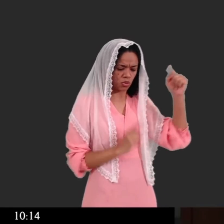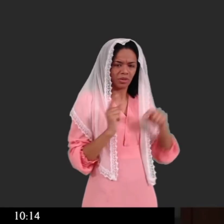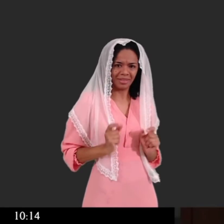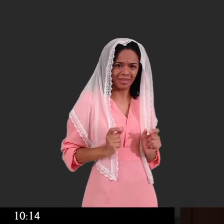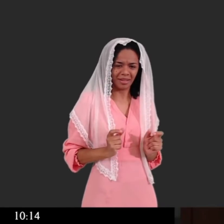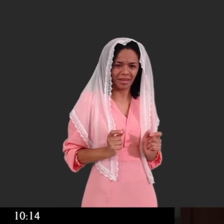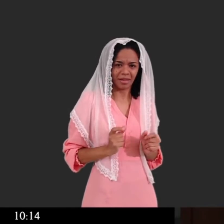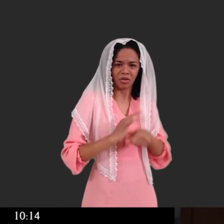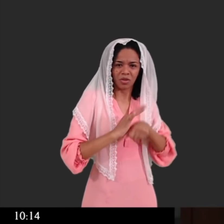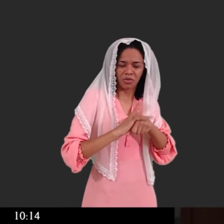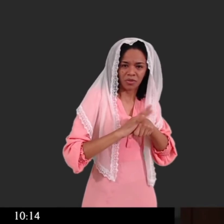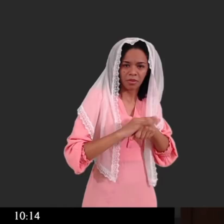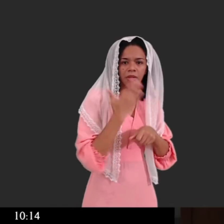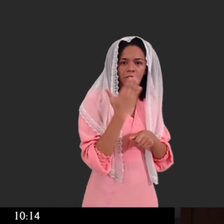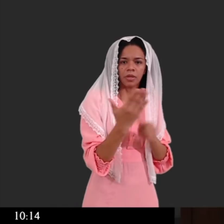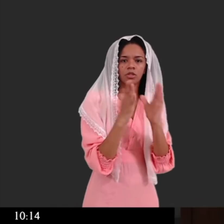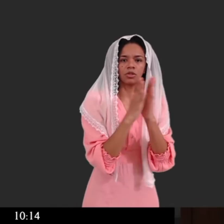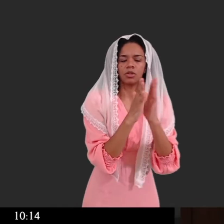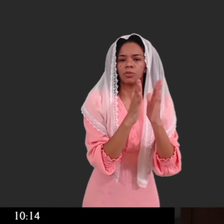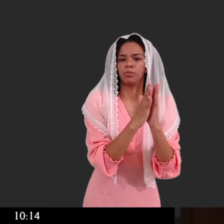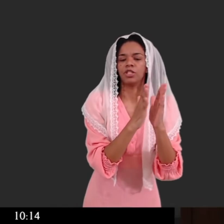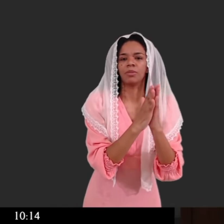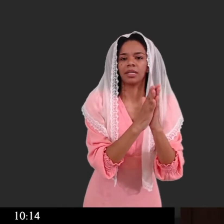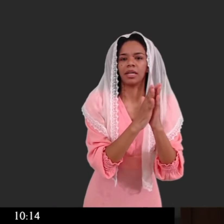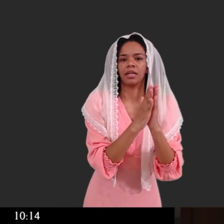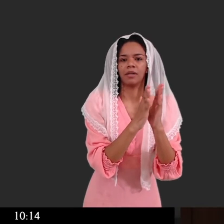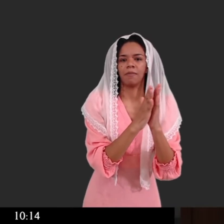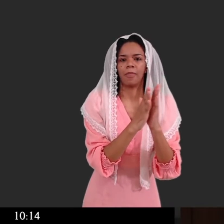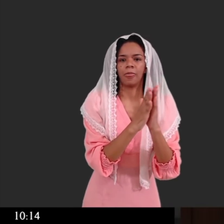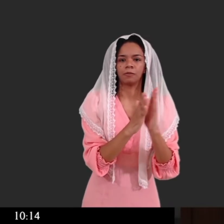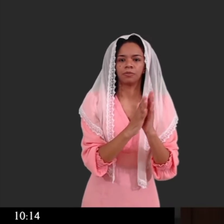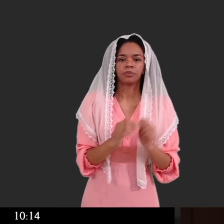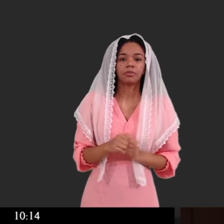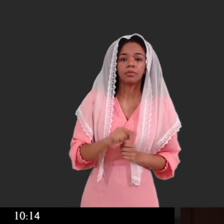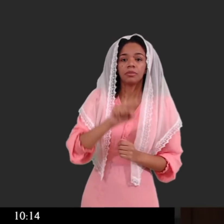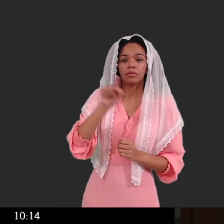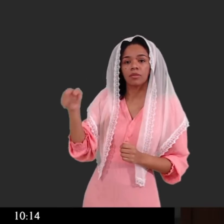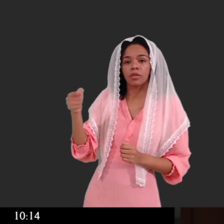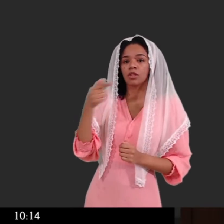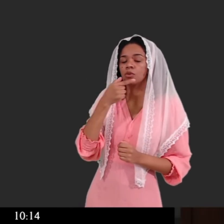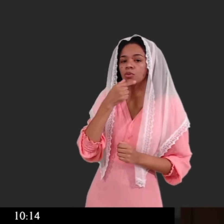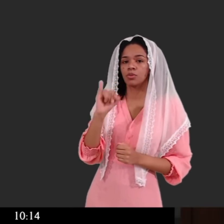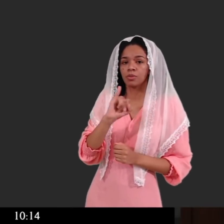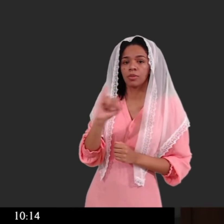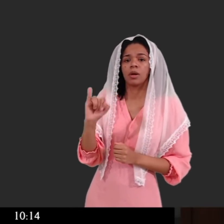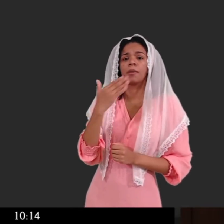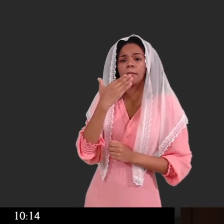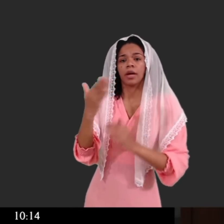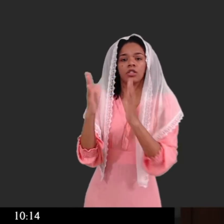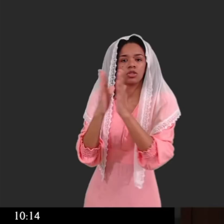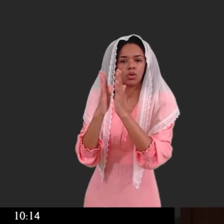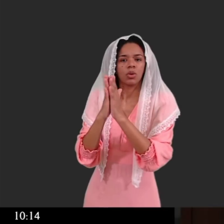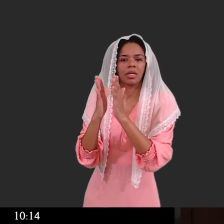de Nossa Senhora das Graças, pede oração para seu, deve ser filho Lucas, que está fazendo quimioterapia e não está